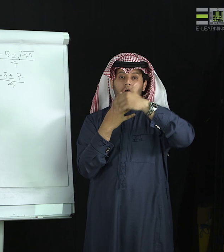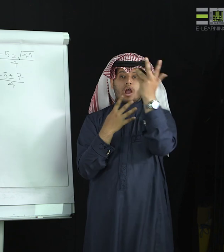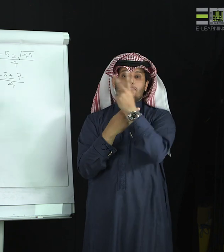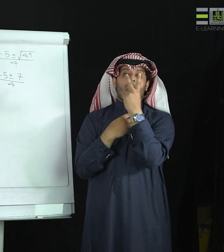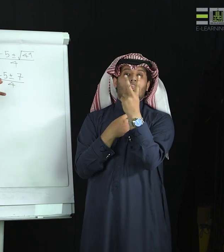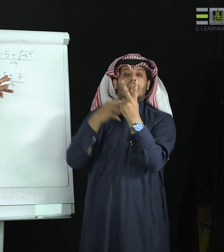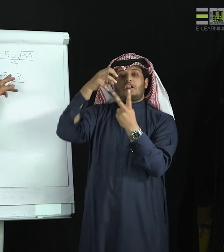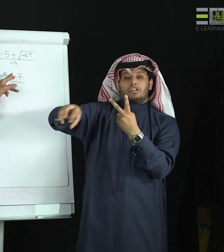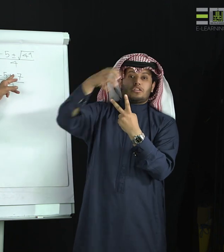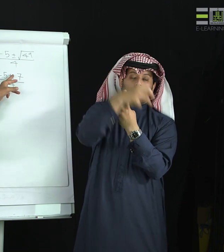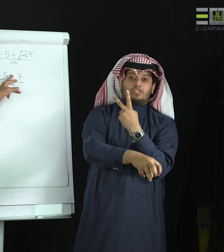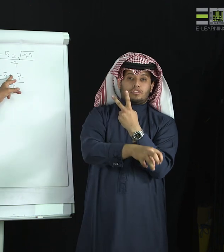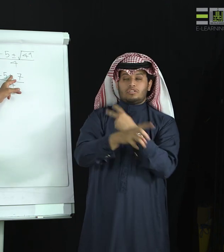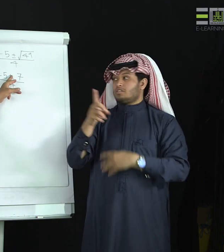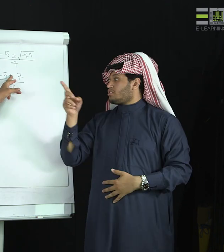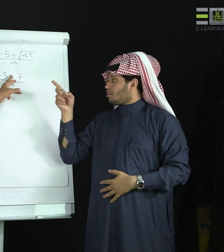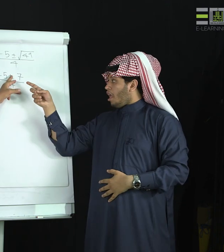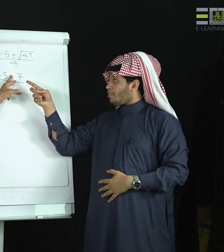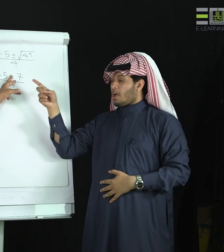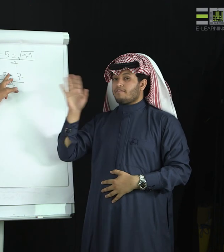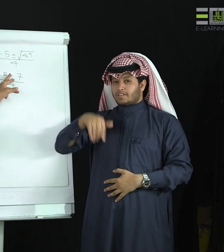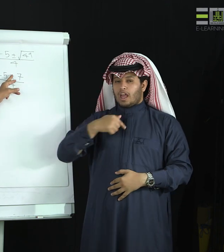هنحصل على القيمتين ازاي؟ هنعوض مرة باكس